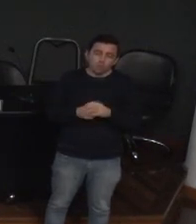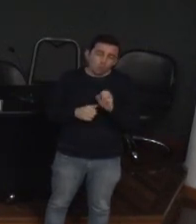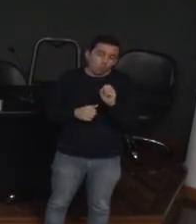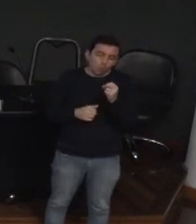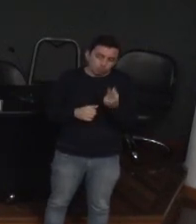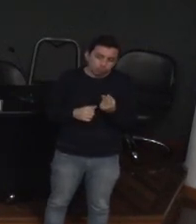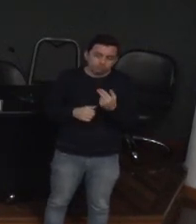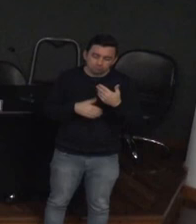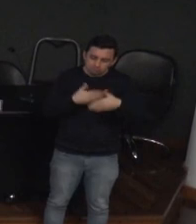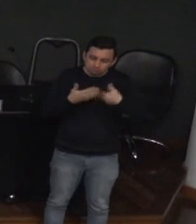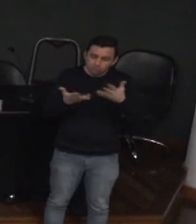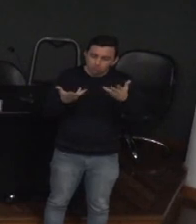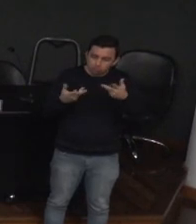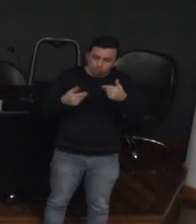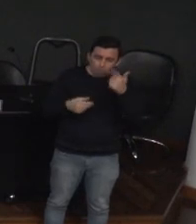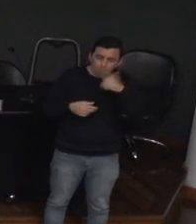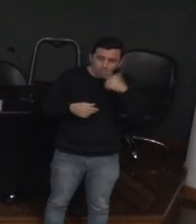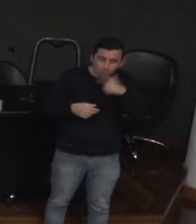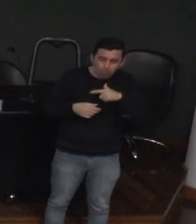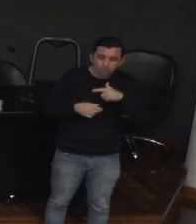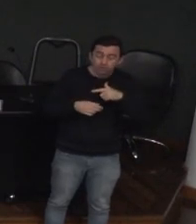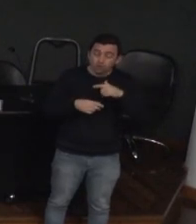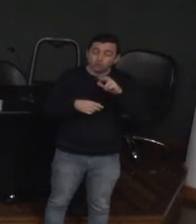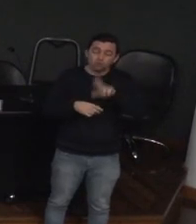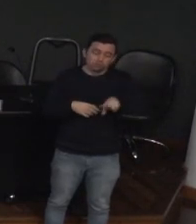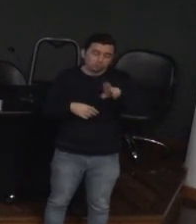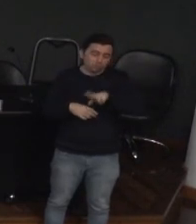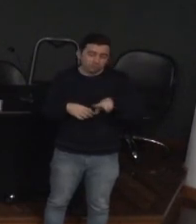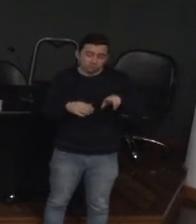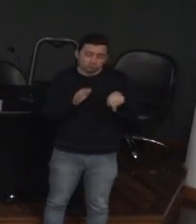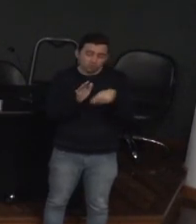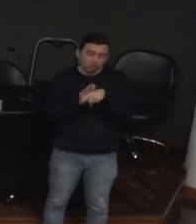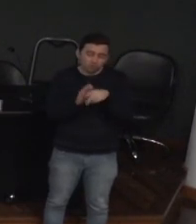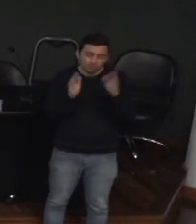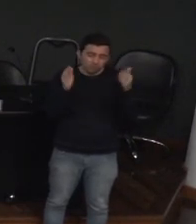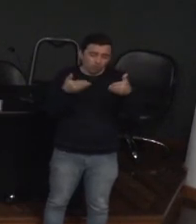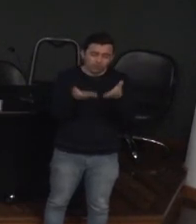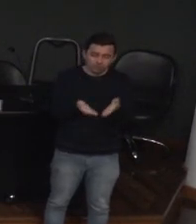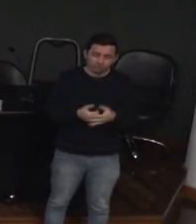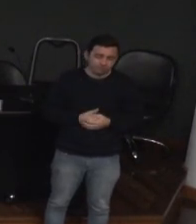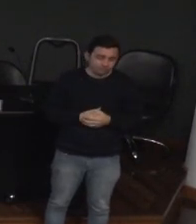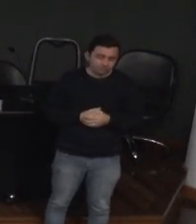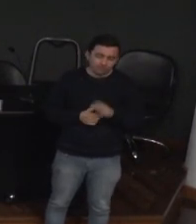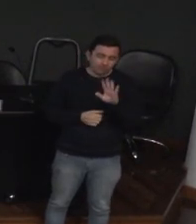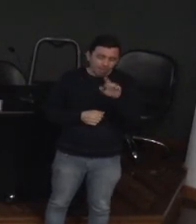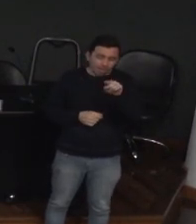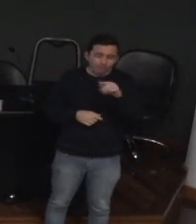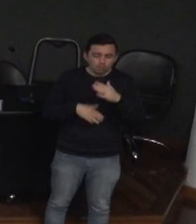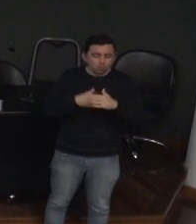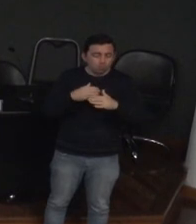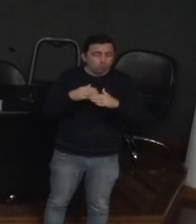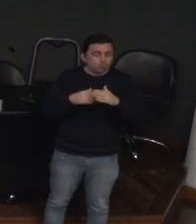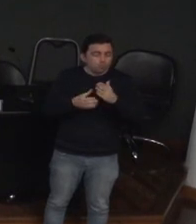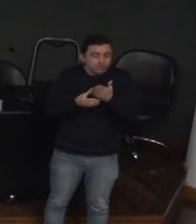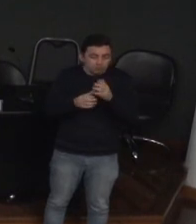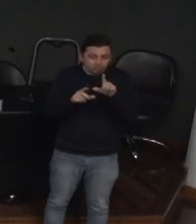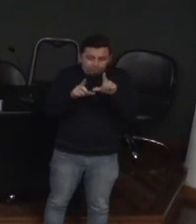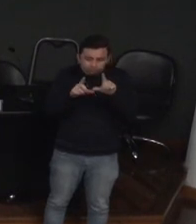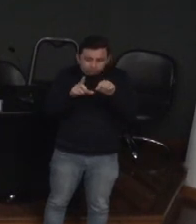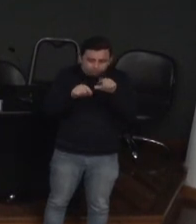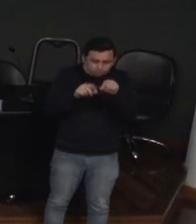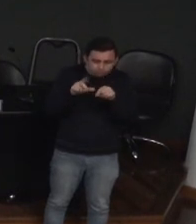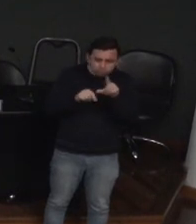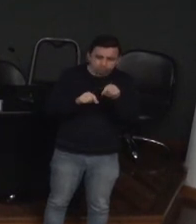fruição do gabinete e utilização para determinado fim. Mas isso faz parte de um processo de coleta do dado.